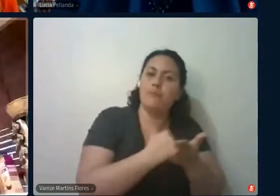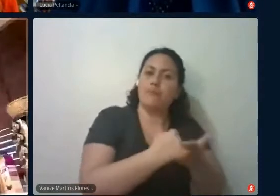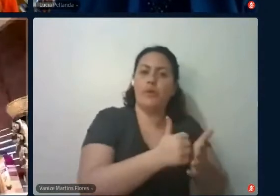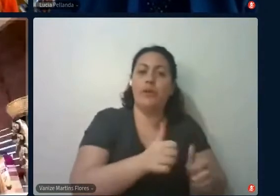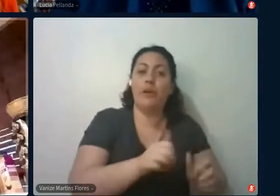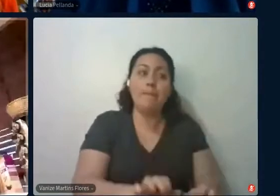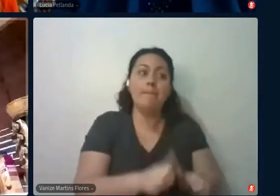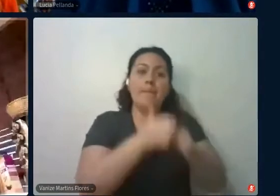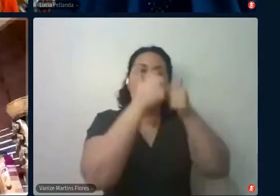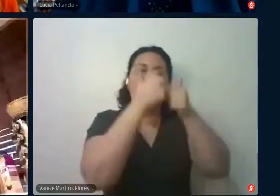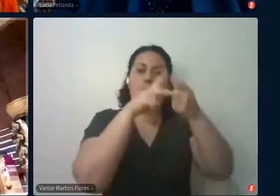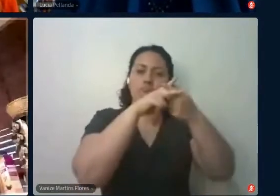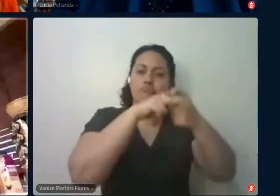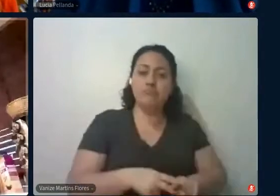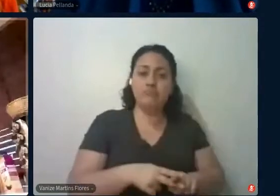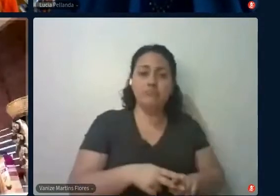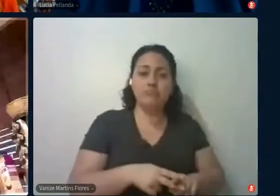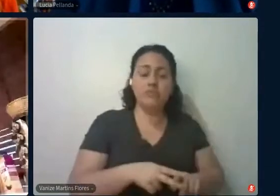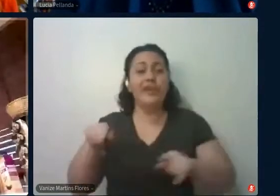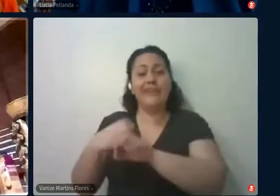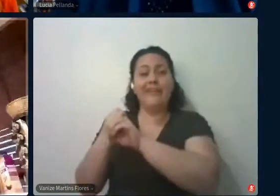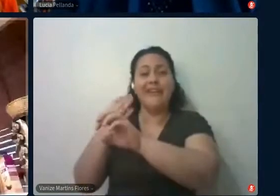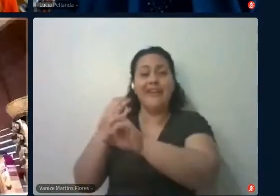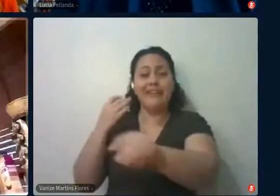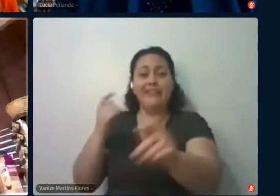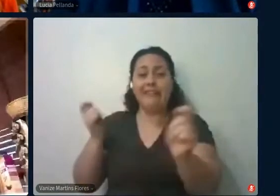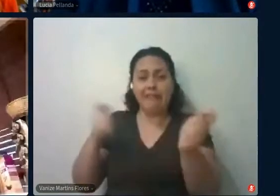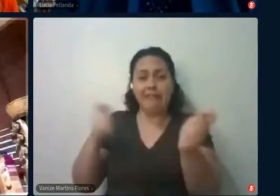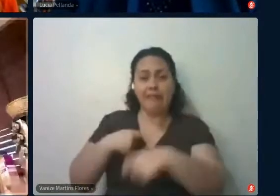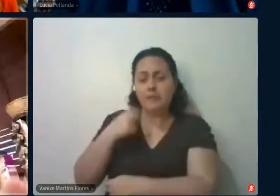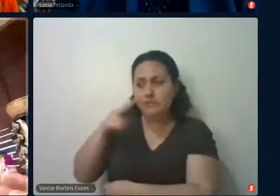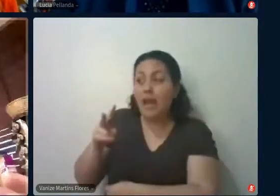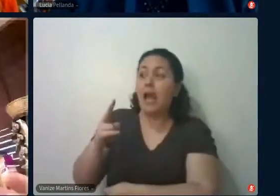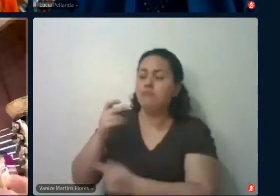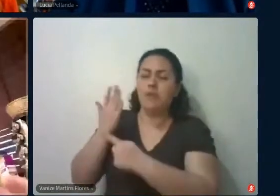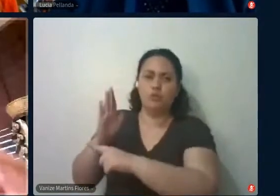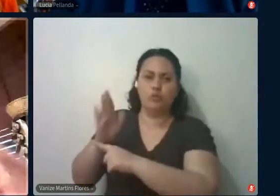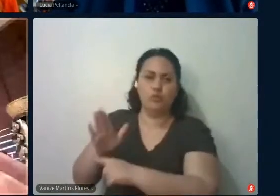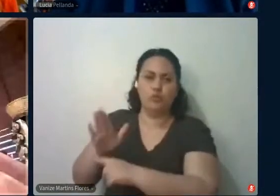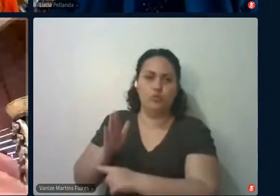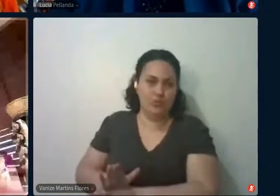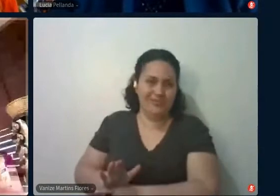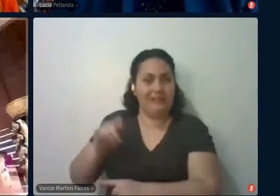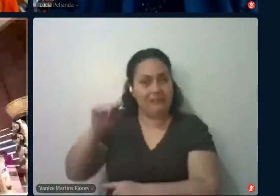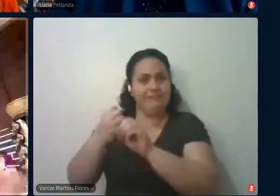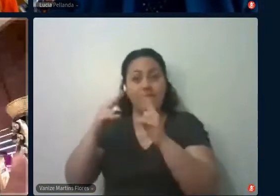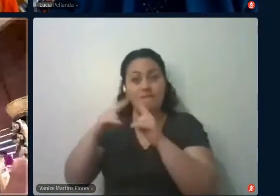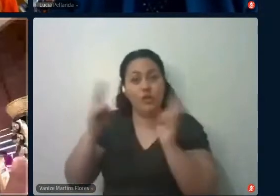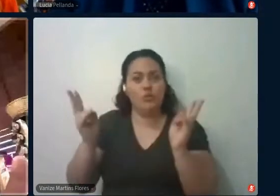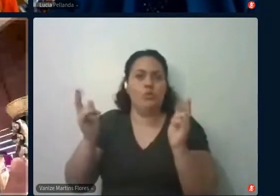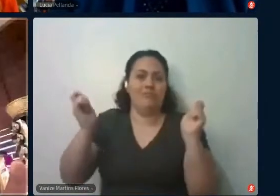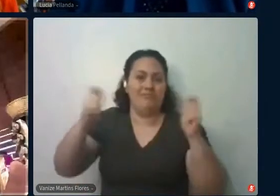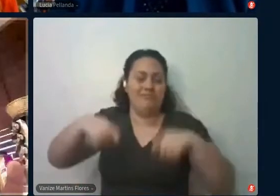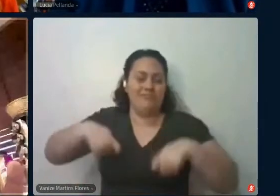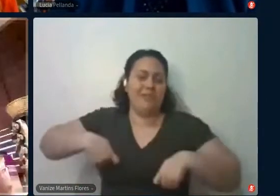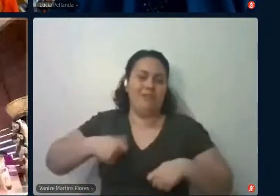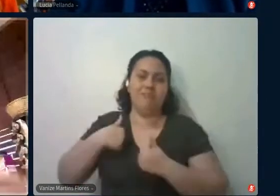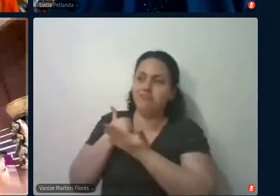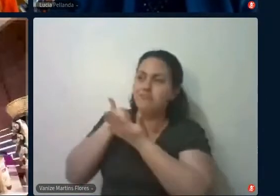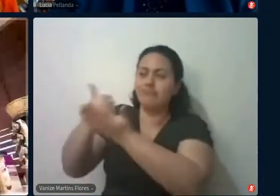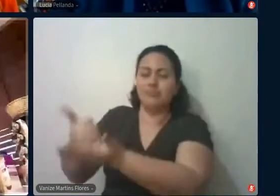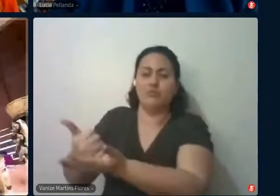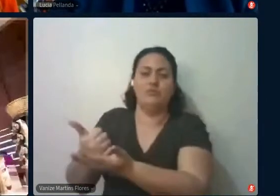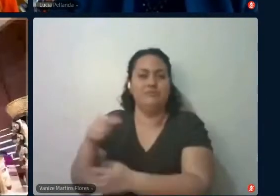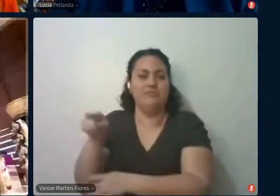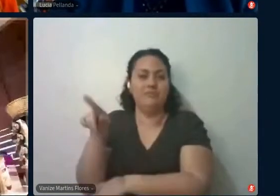gente está falando do ambiente virtual de aprendizagem, né? A gente aqui tem a possibilidade concreta de auxiliar esse docente e auxiliar